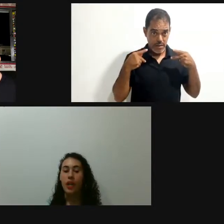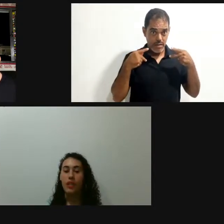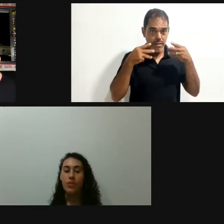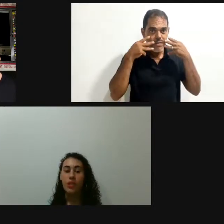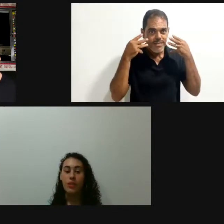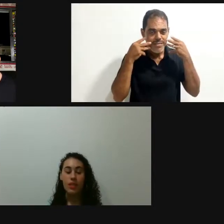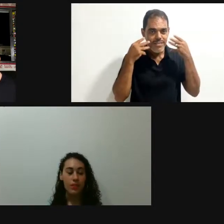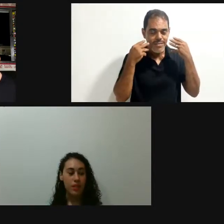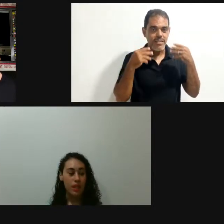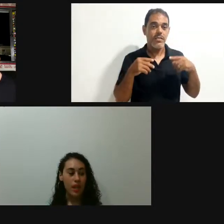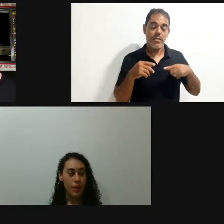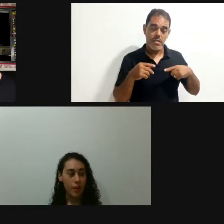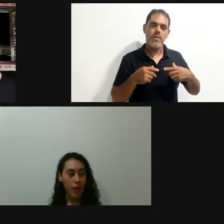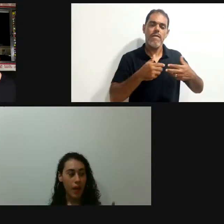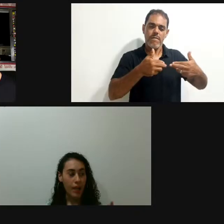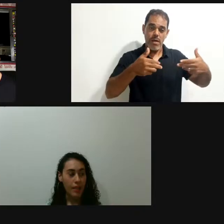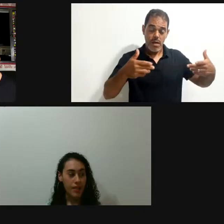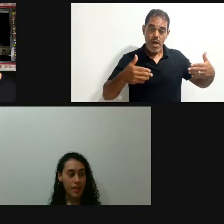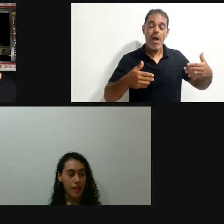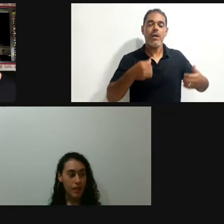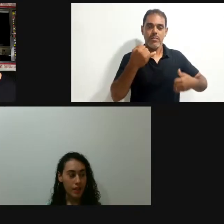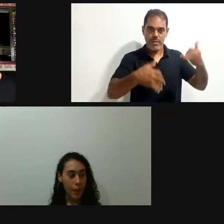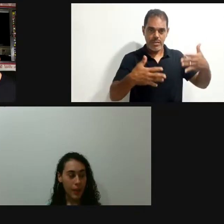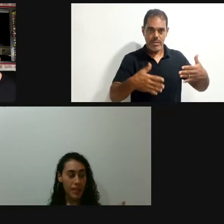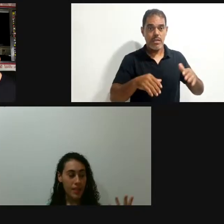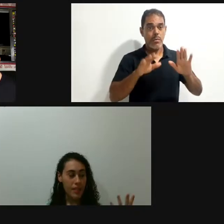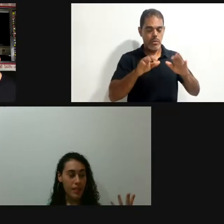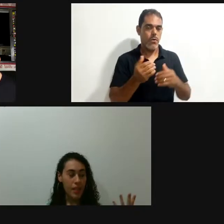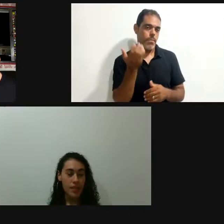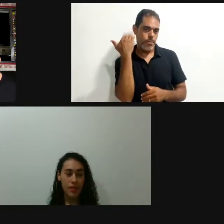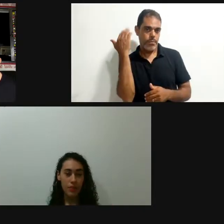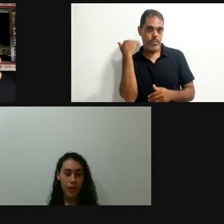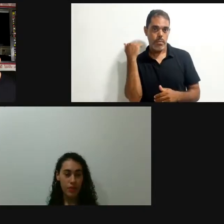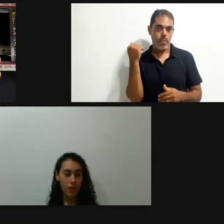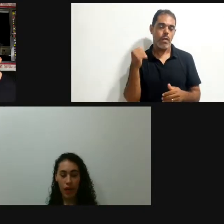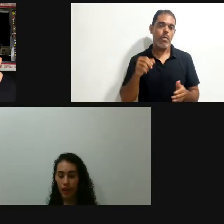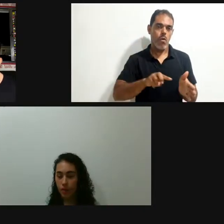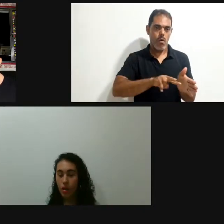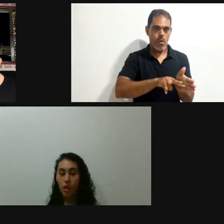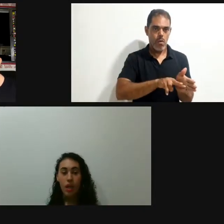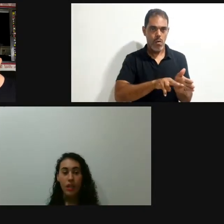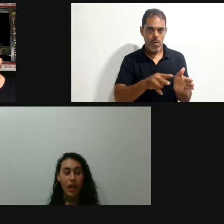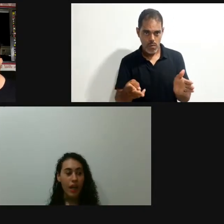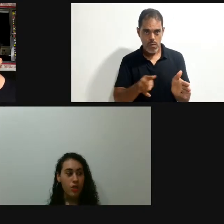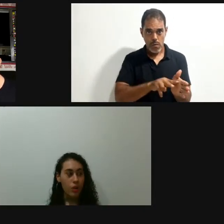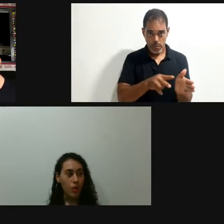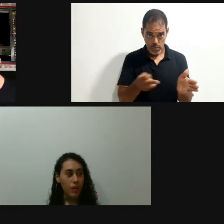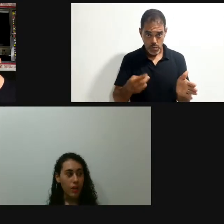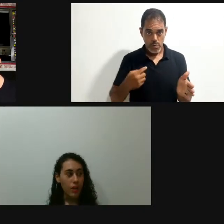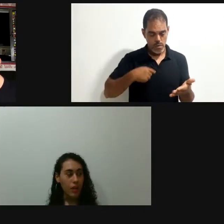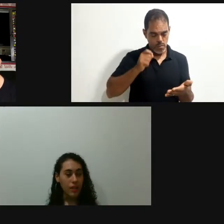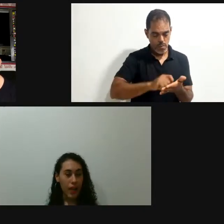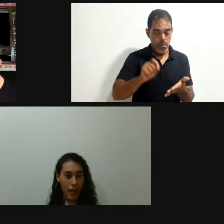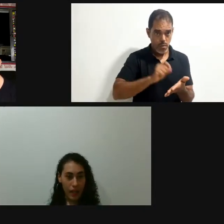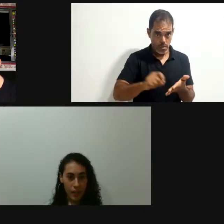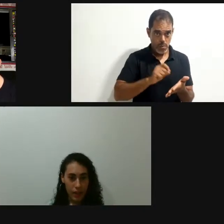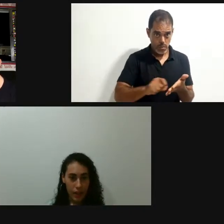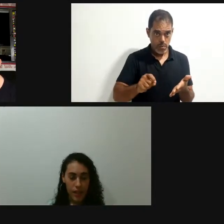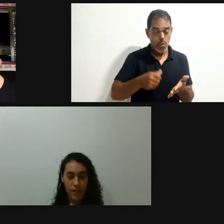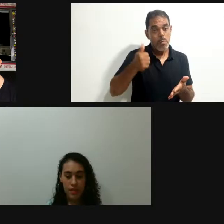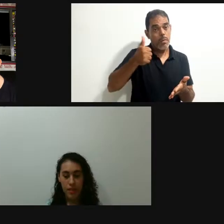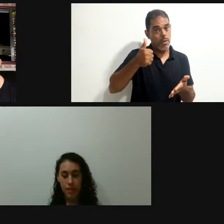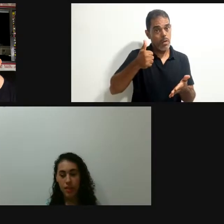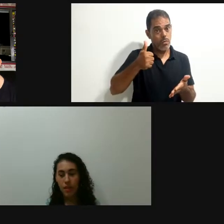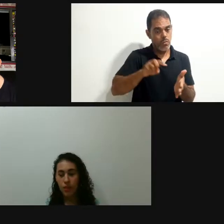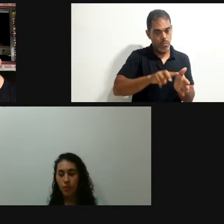no caso que eu escrevi e desenhei, apesar desse ele ser mais focado na história da Agatha